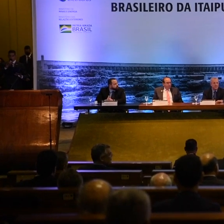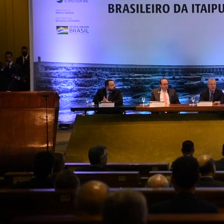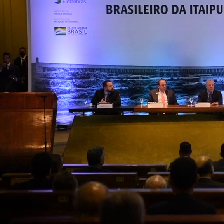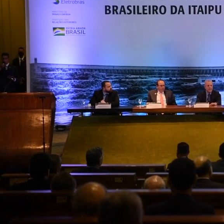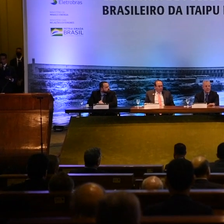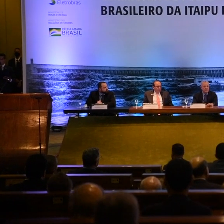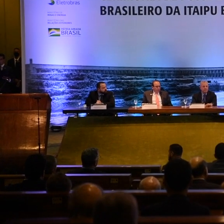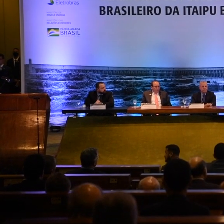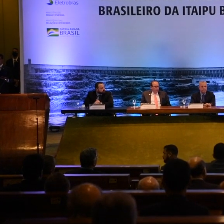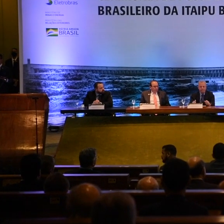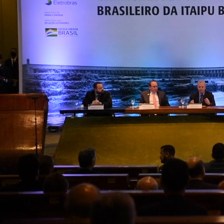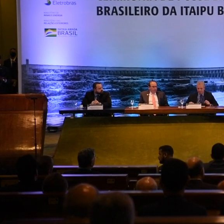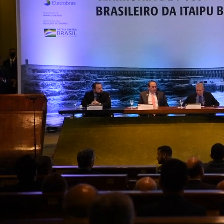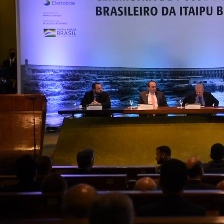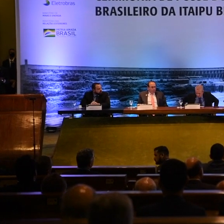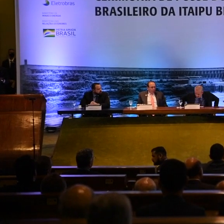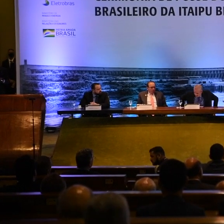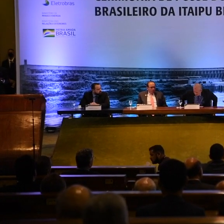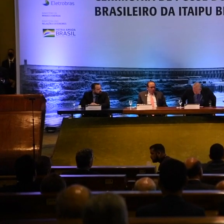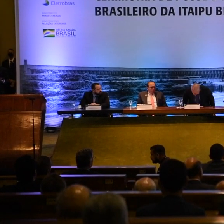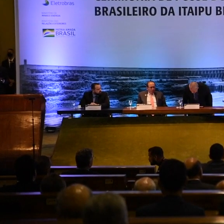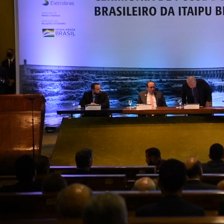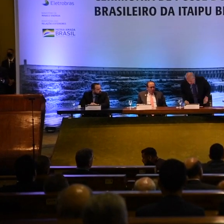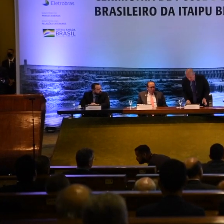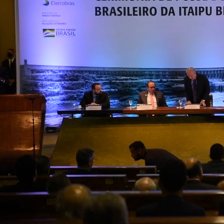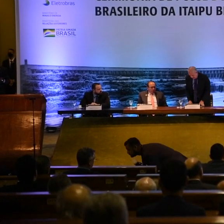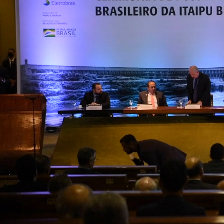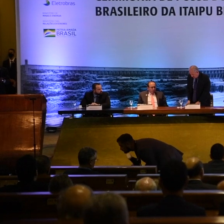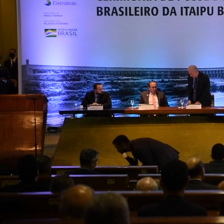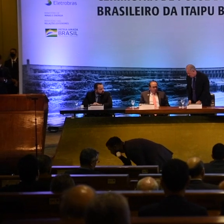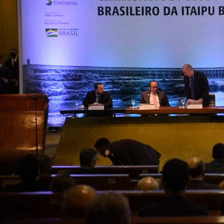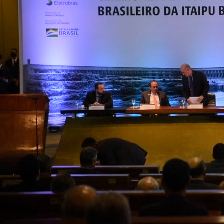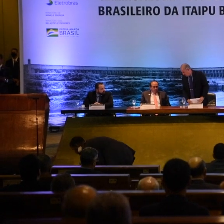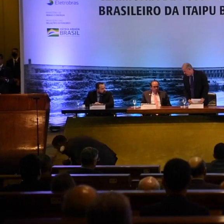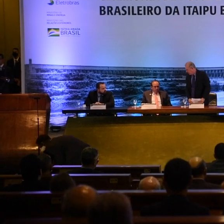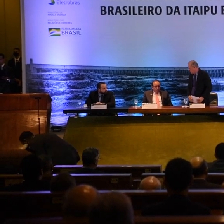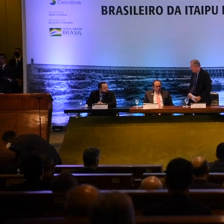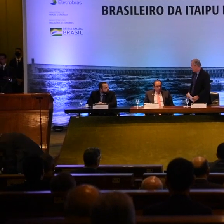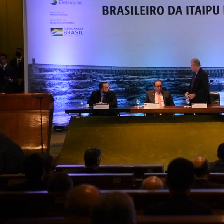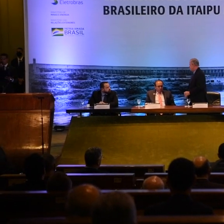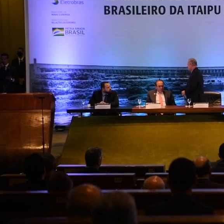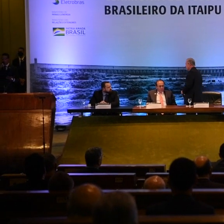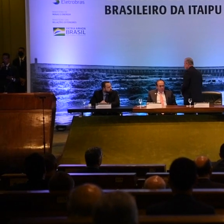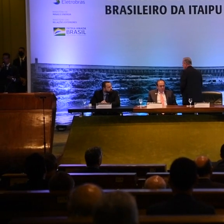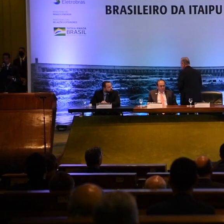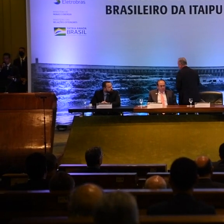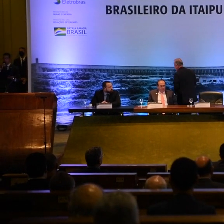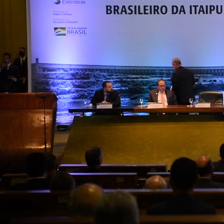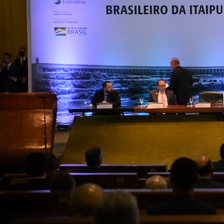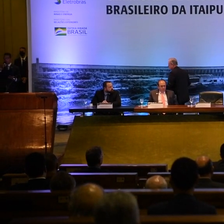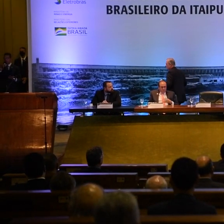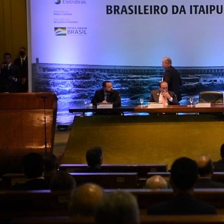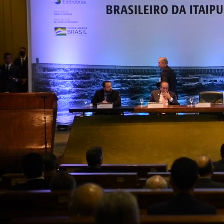Ouviremos agora o ministro de Estado de Minas e Energia e representante do Ministério na Itaipu Binacional,